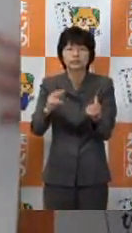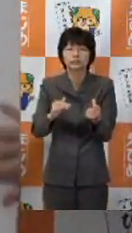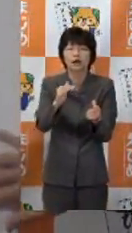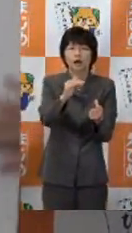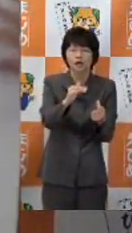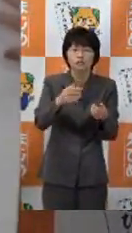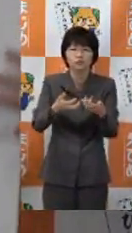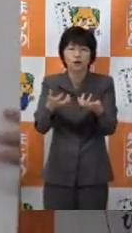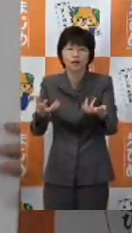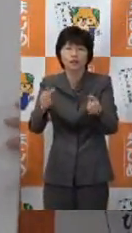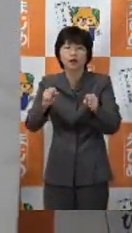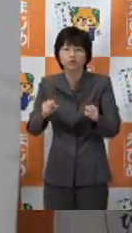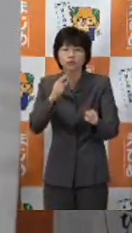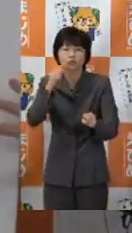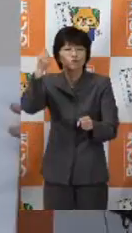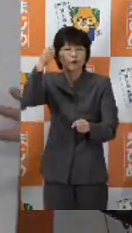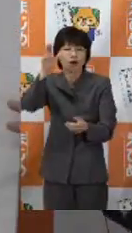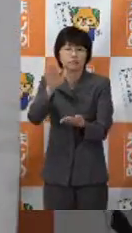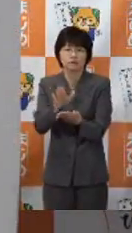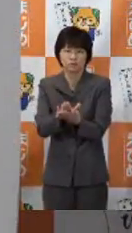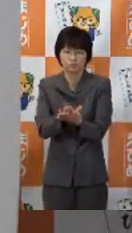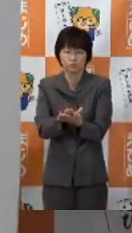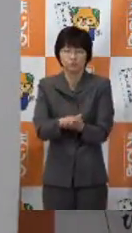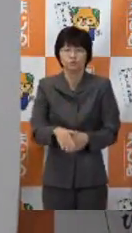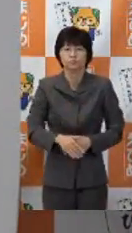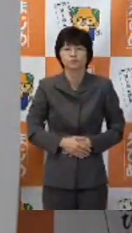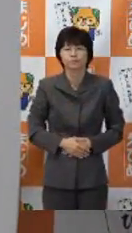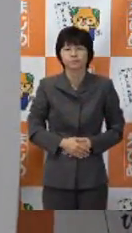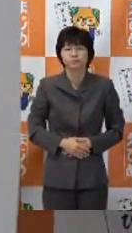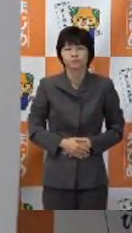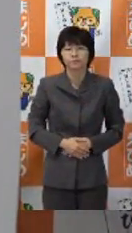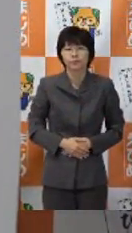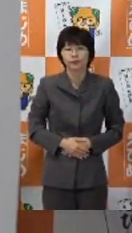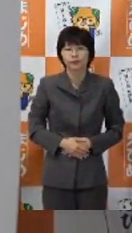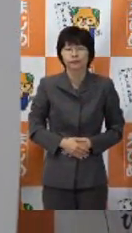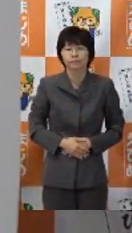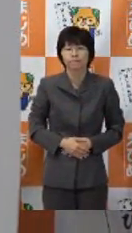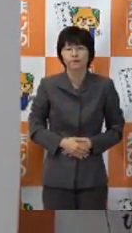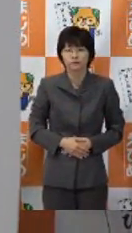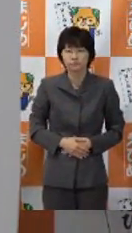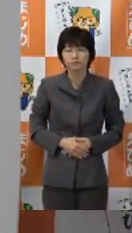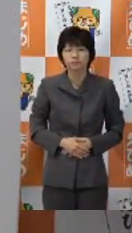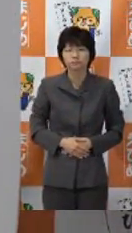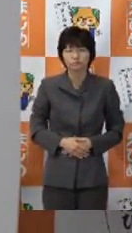最終ブースが大するなんか今契約という